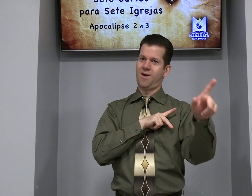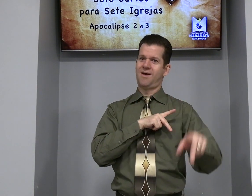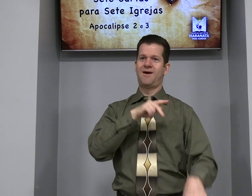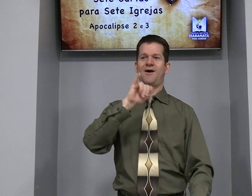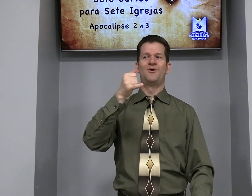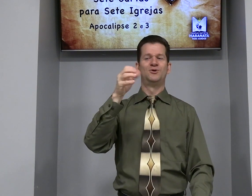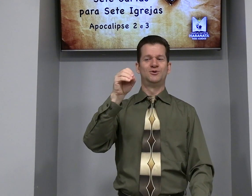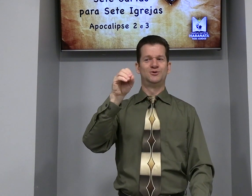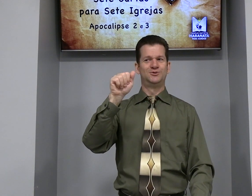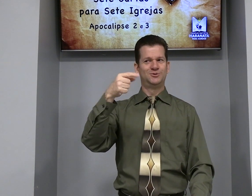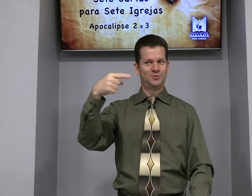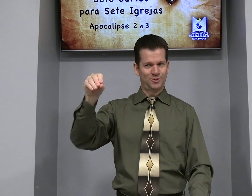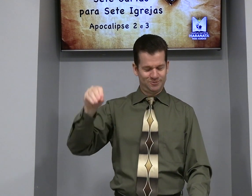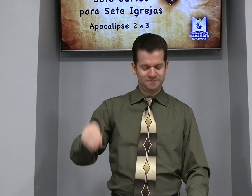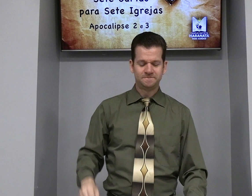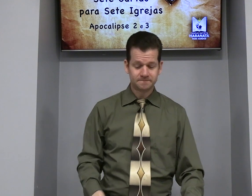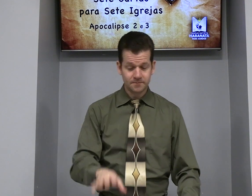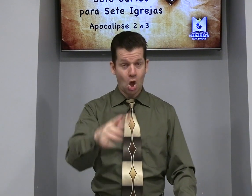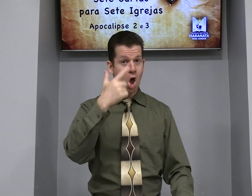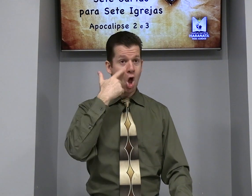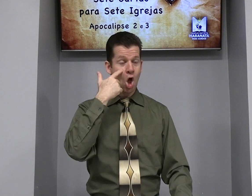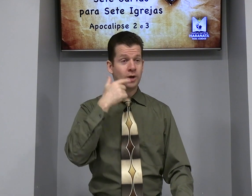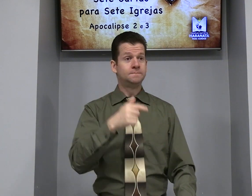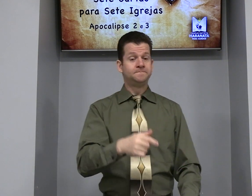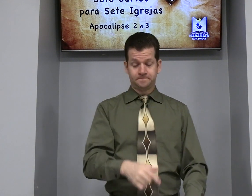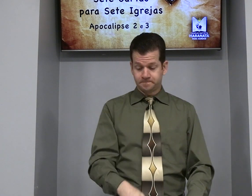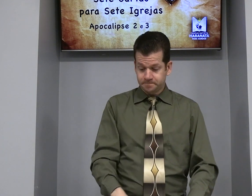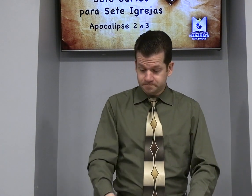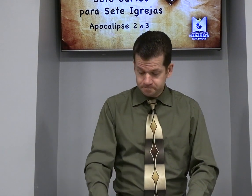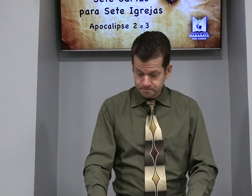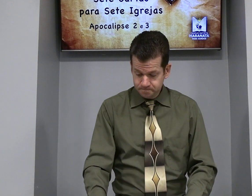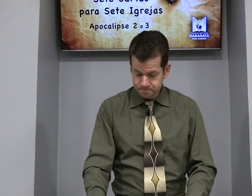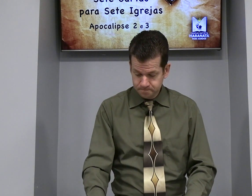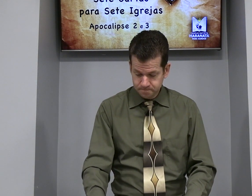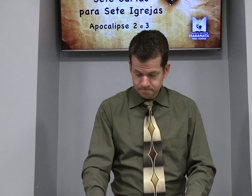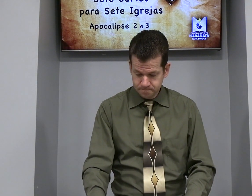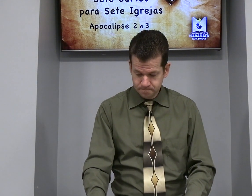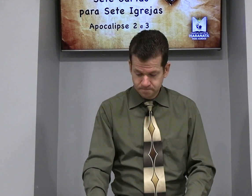Não é Paulo, é João. Olha,